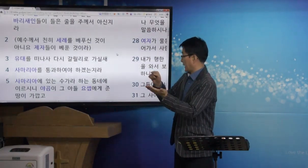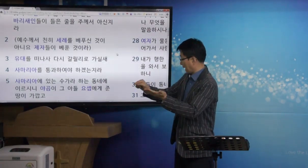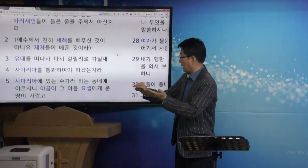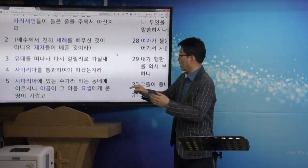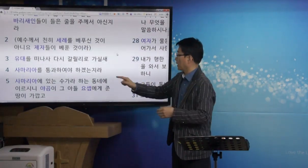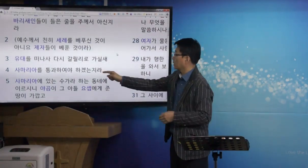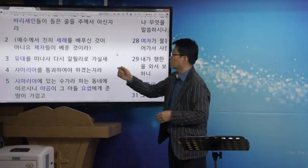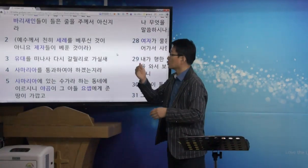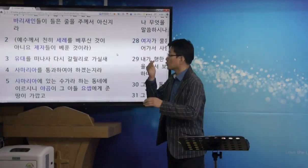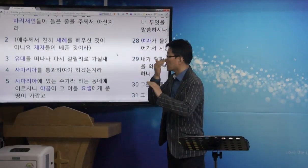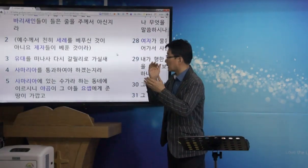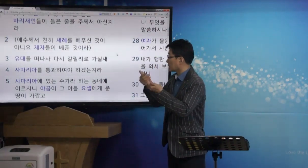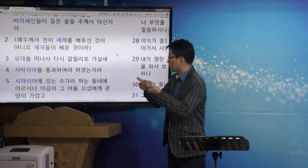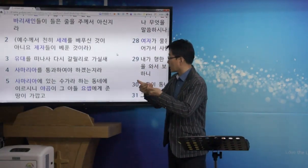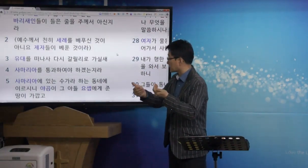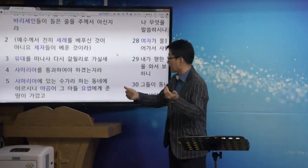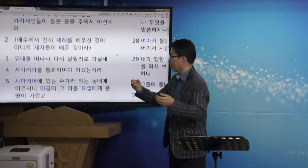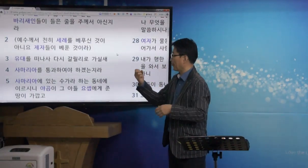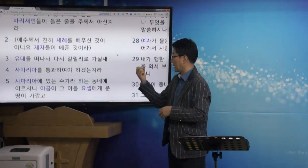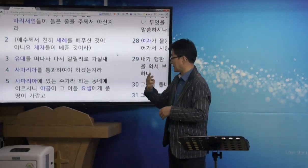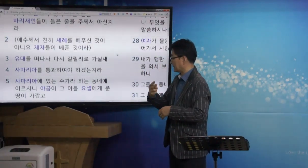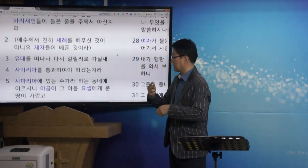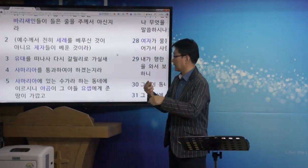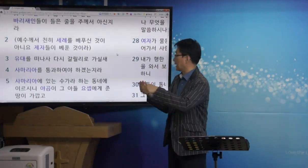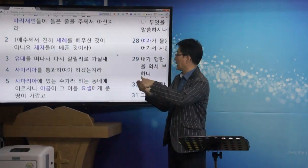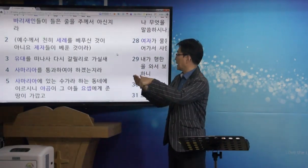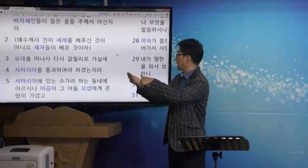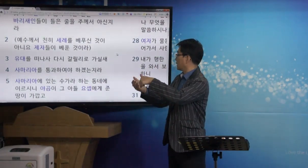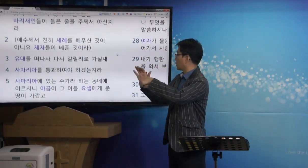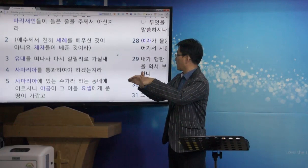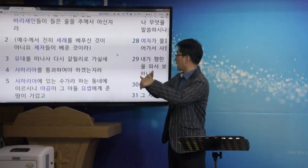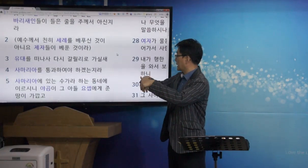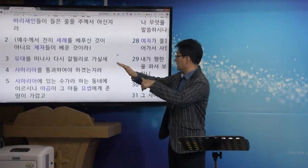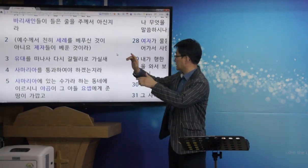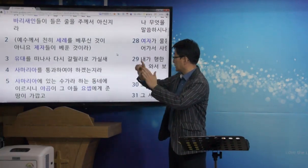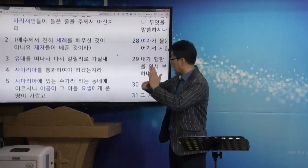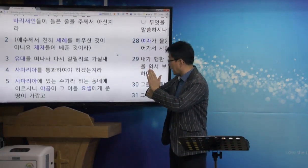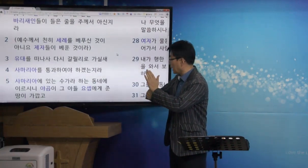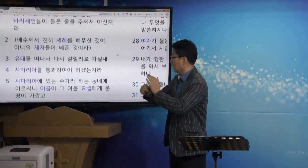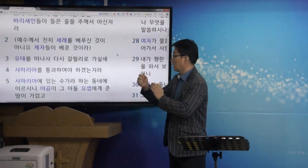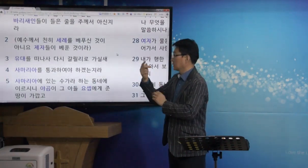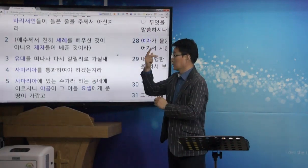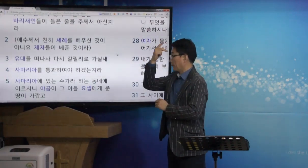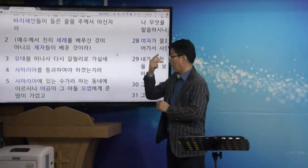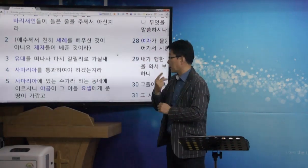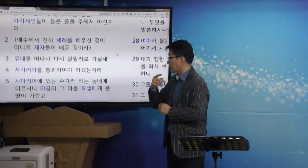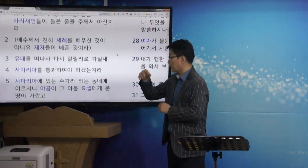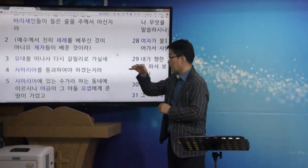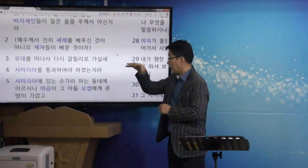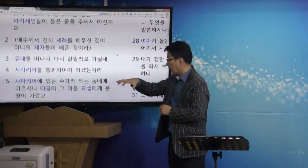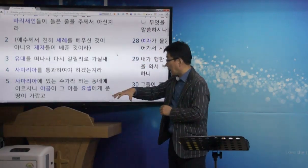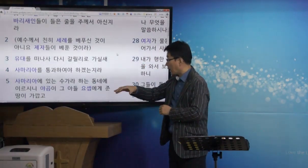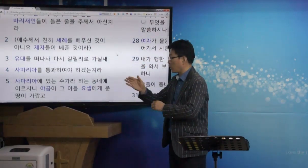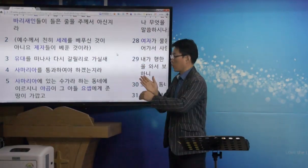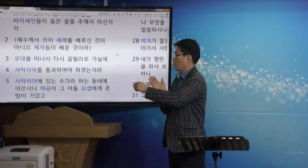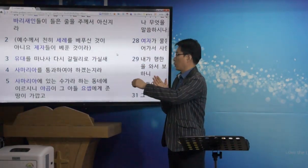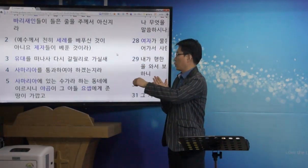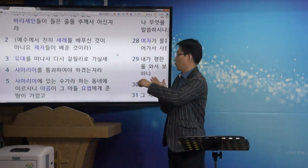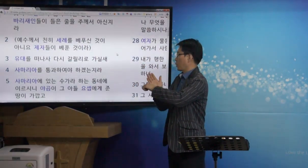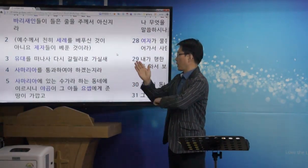것이라. 유대를 떠나사 다시 갈릴리로 가실새 사마리아를